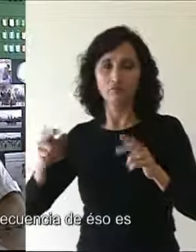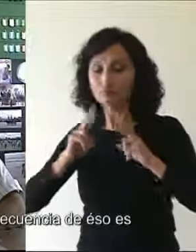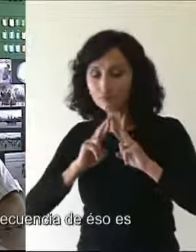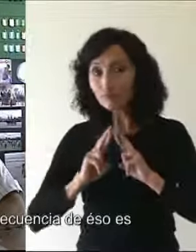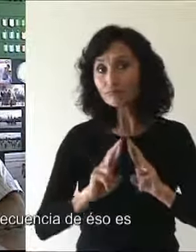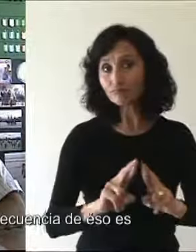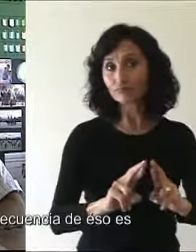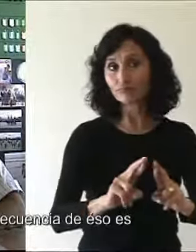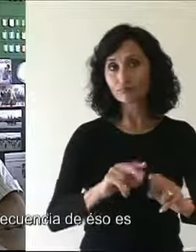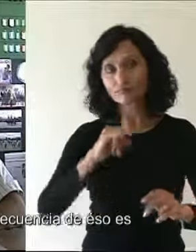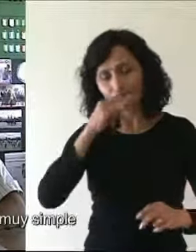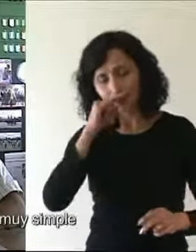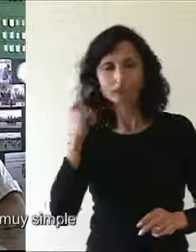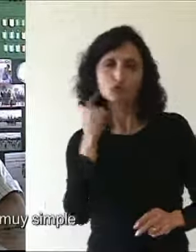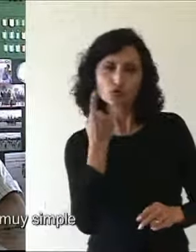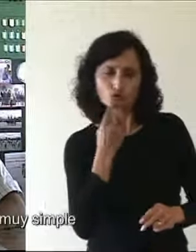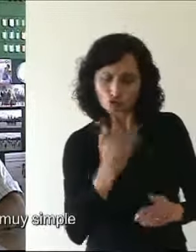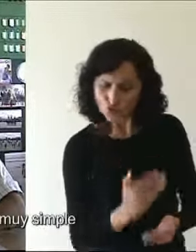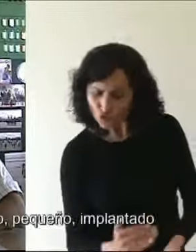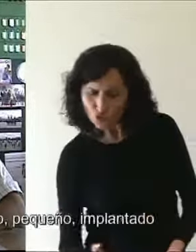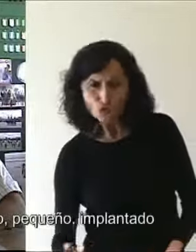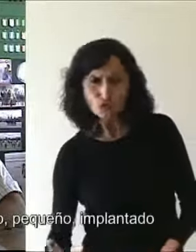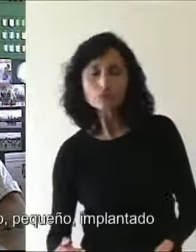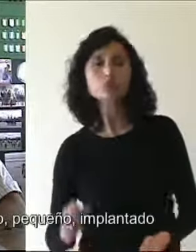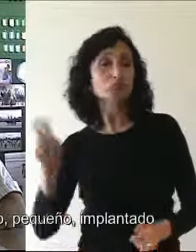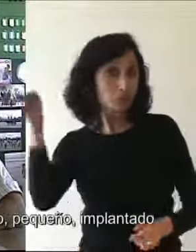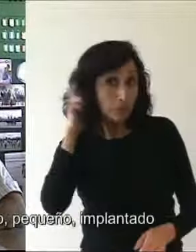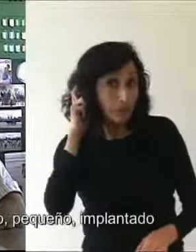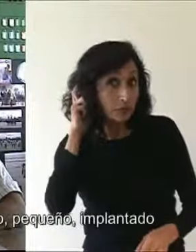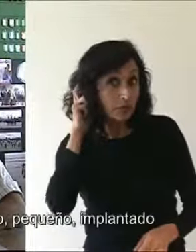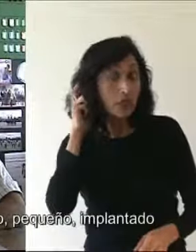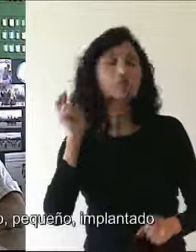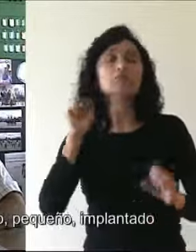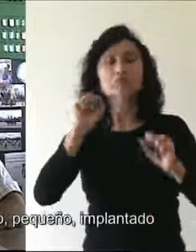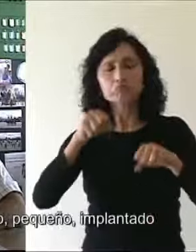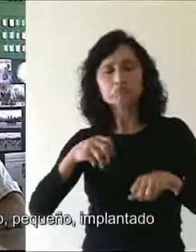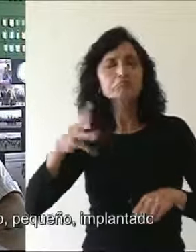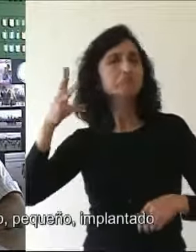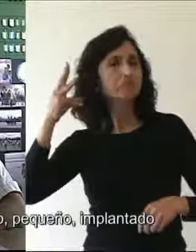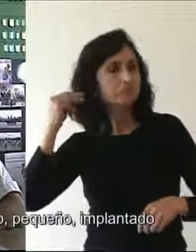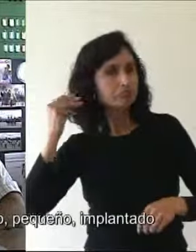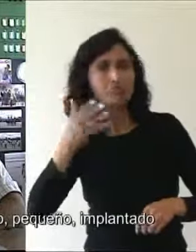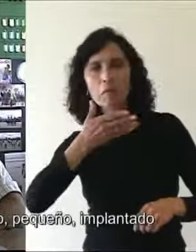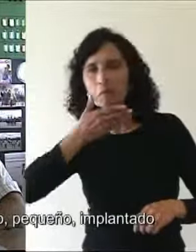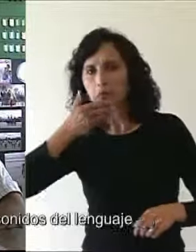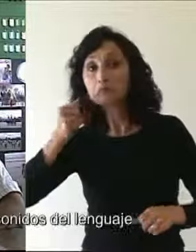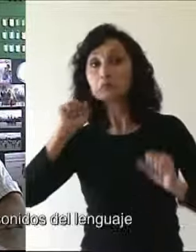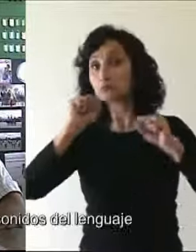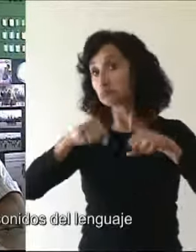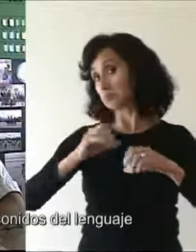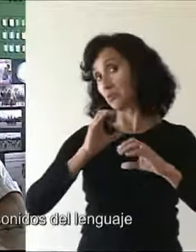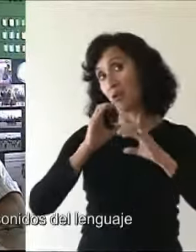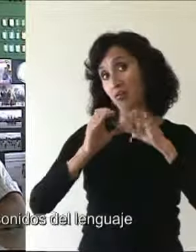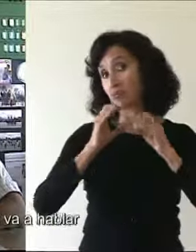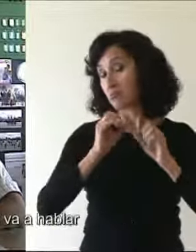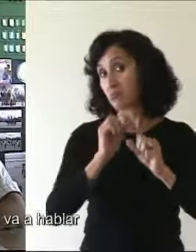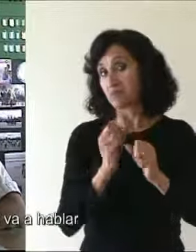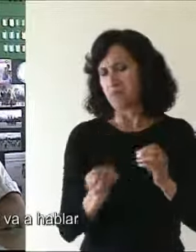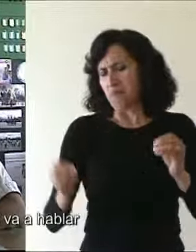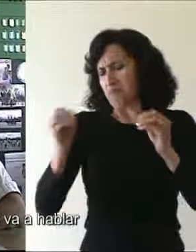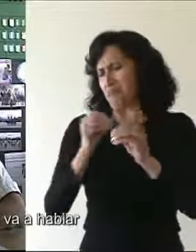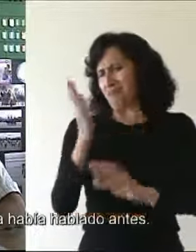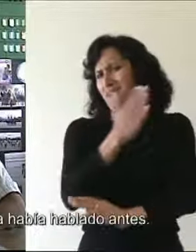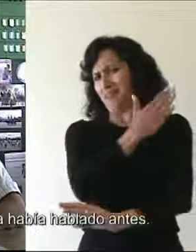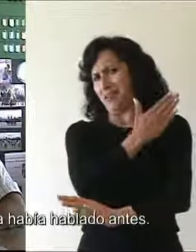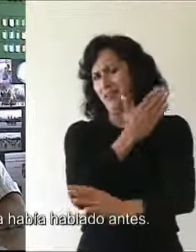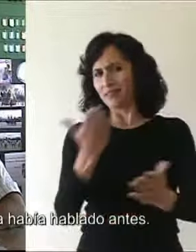Y la consecuencia de eso es muy simple. El niño sordo, pequeño, implantado, va a oír sonidos del lenguaje y va a